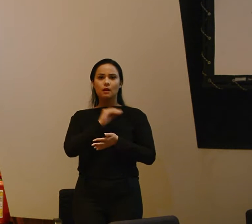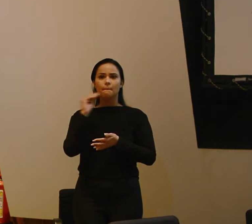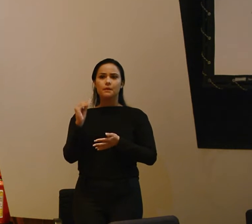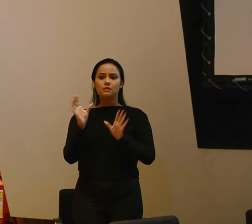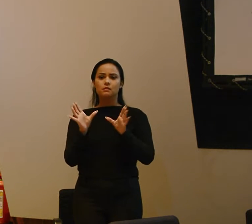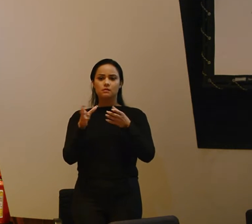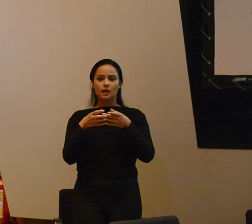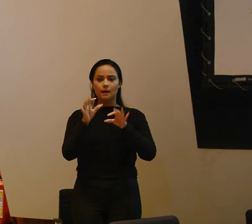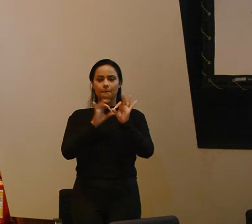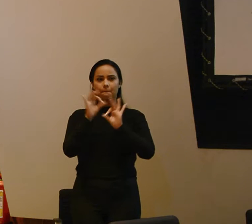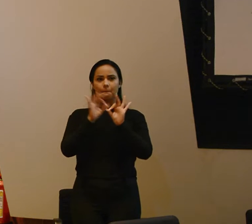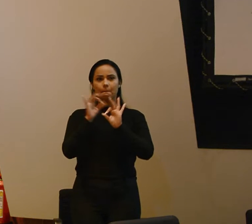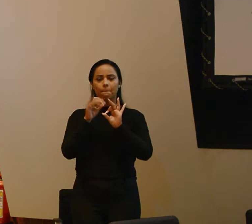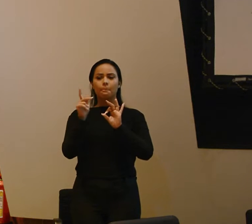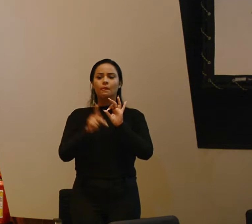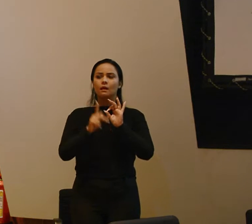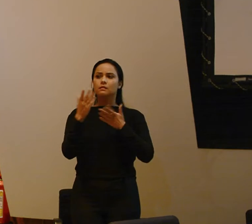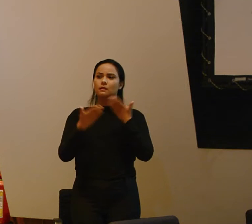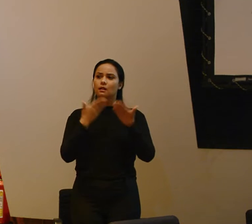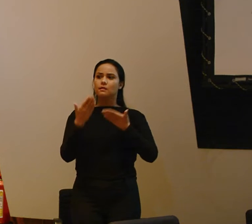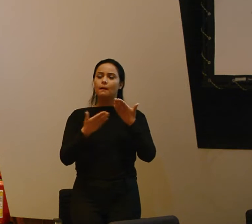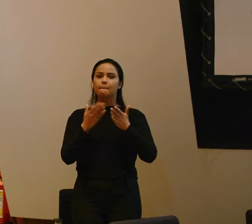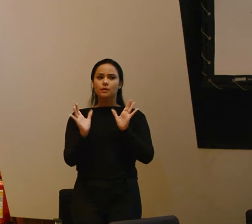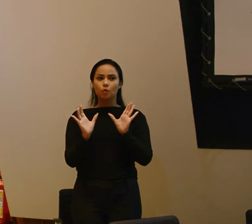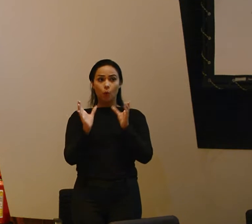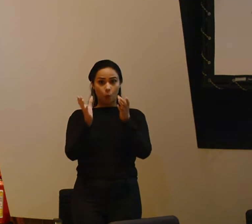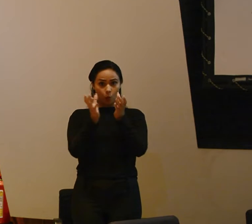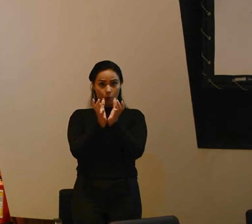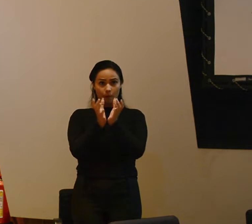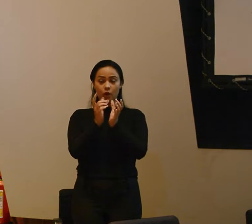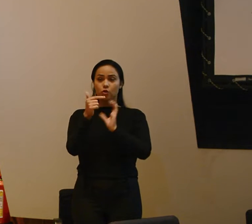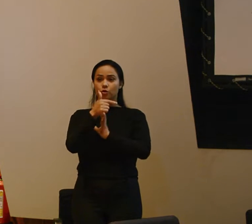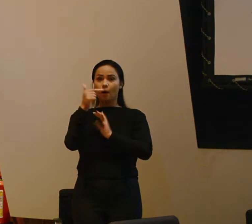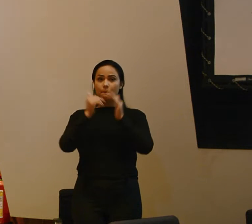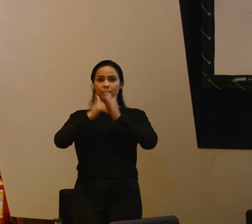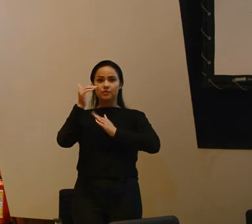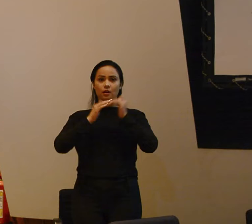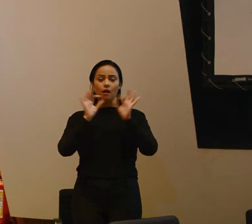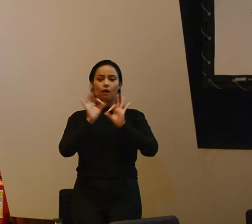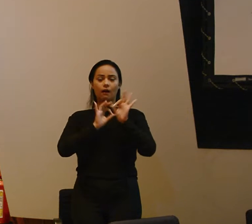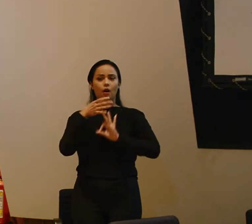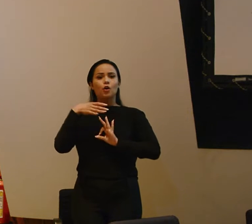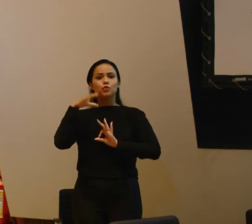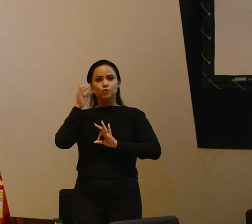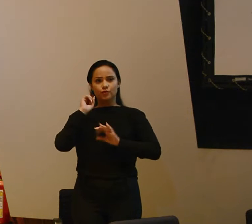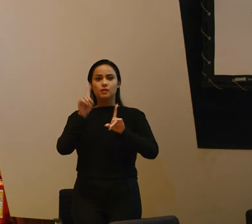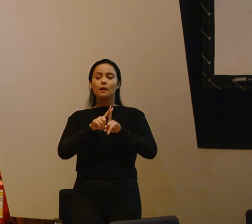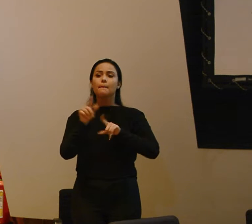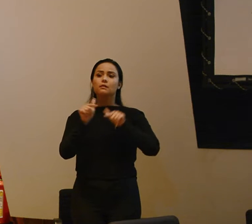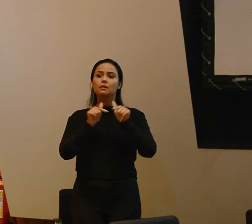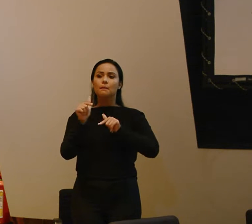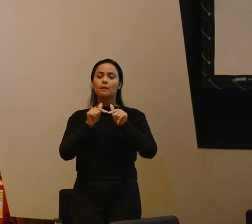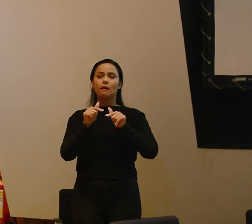encaminhados do centro de reabilitação e seguem com tratamento com a equipe, com 2 profissionais, sendo na reabilitação auditiva e com a gente que vai trabalhar